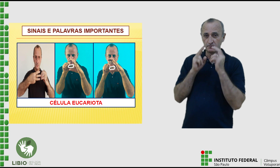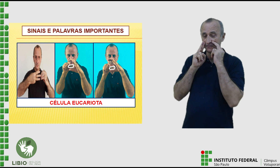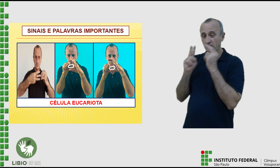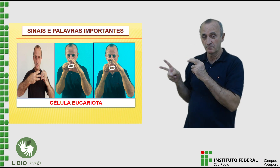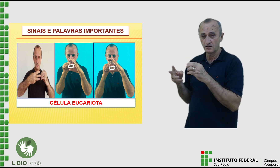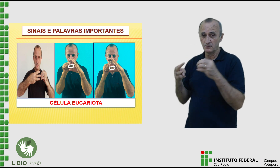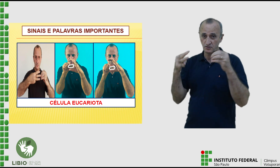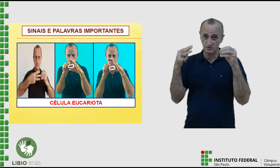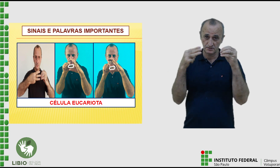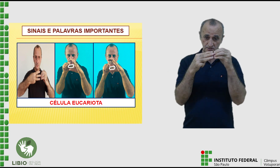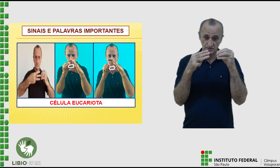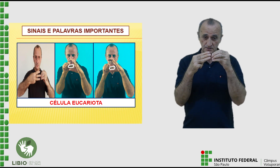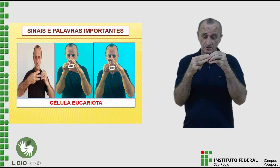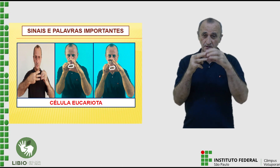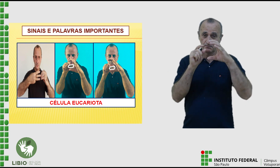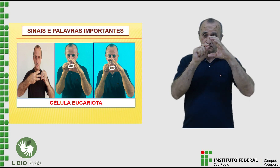Veja, célula